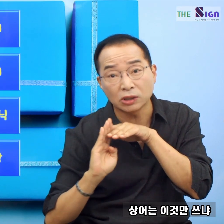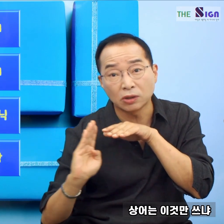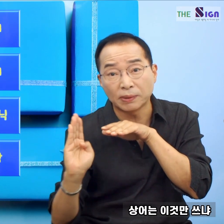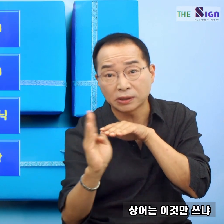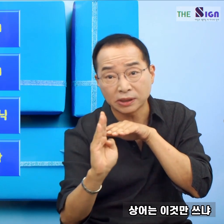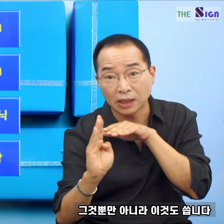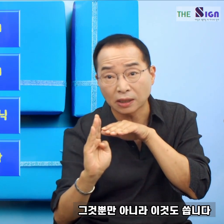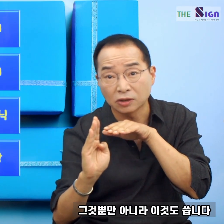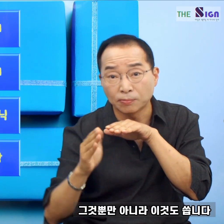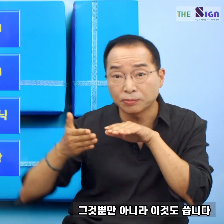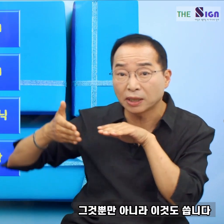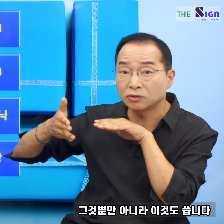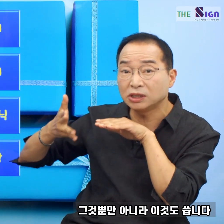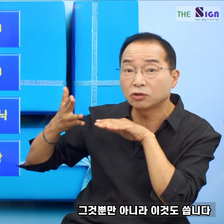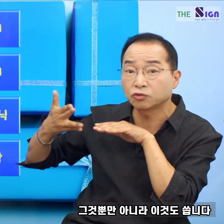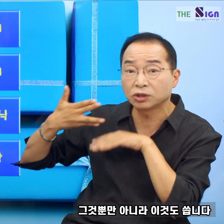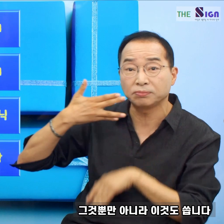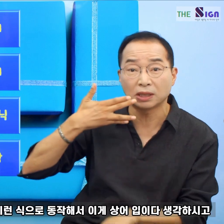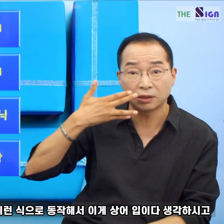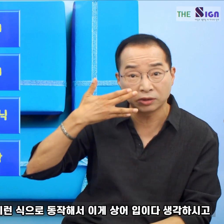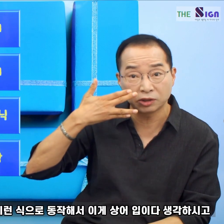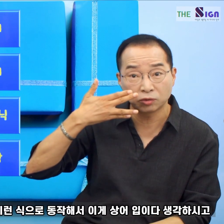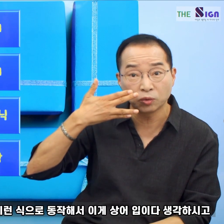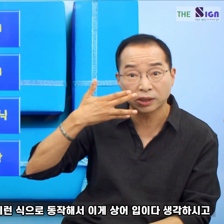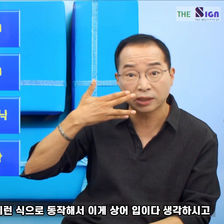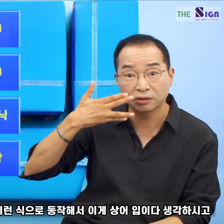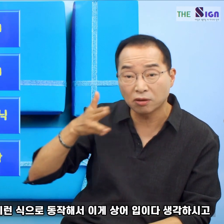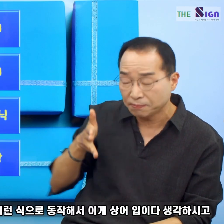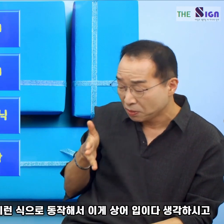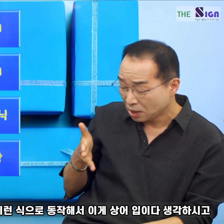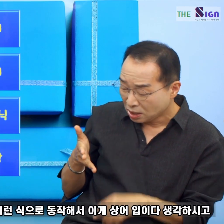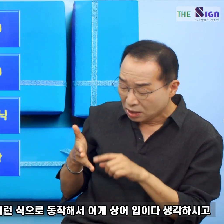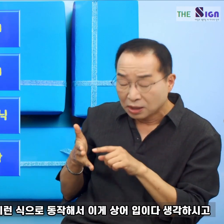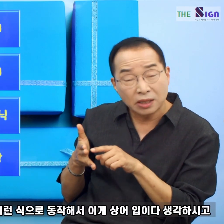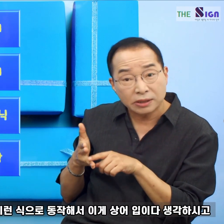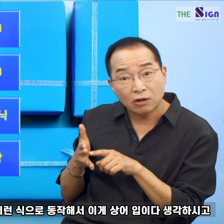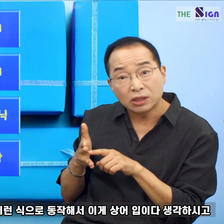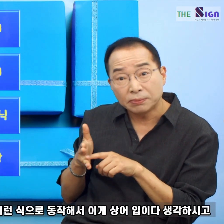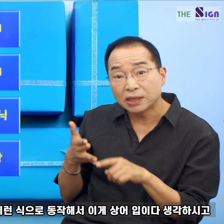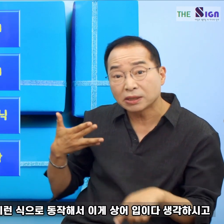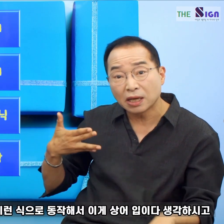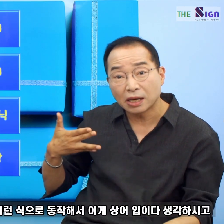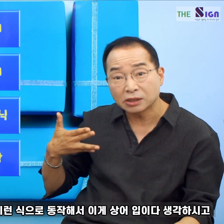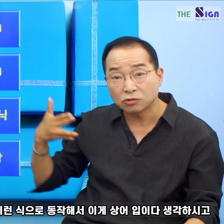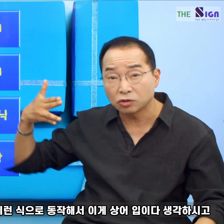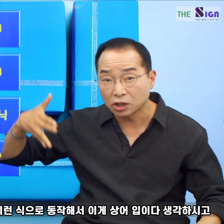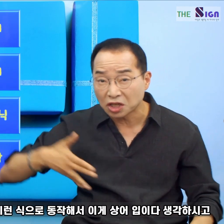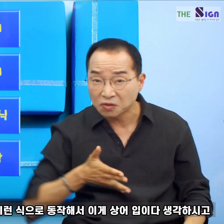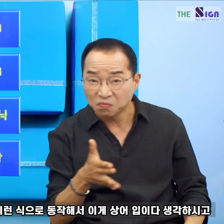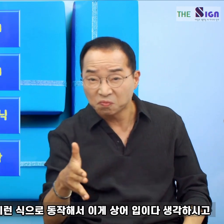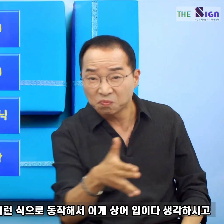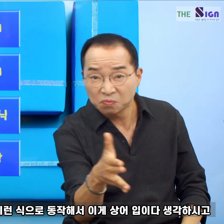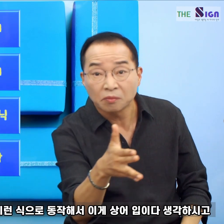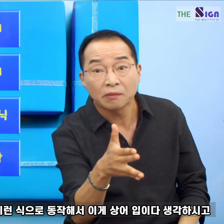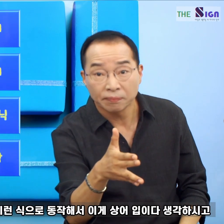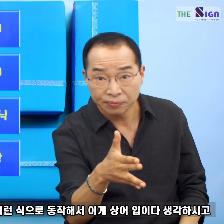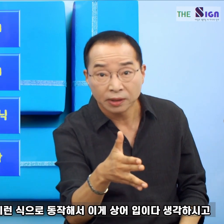이것만 쓰냐? 그것뿐만 아니라 이것도 씁니다. 이런 식으로 동작해서 이게 상어 입이다 생각하시고 이렇게 이런